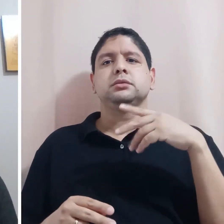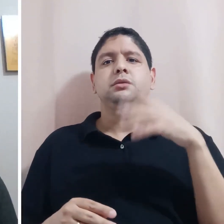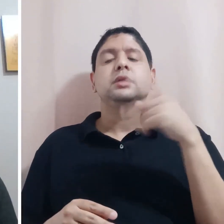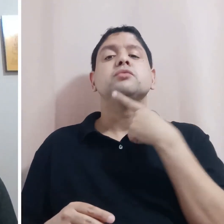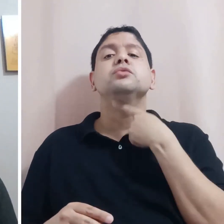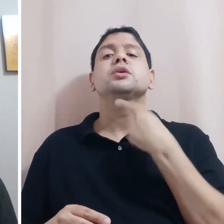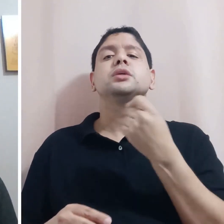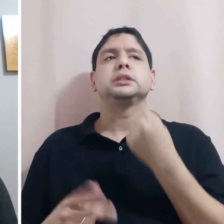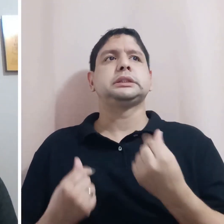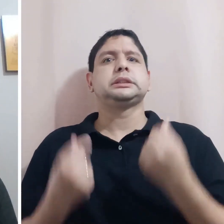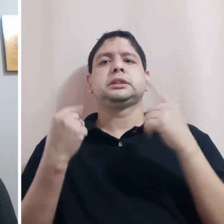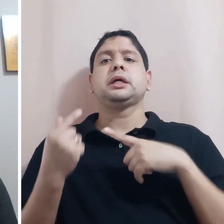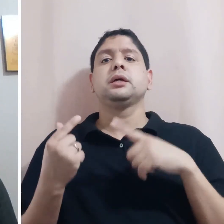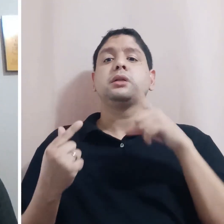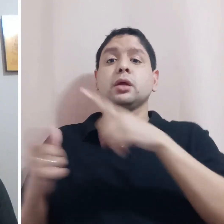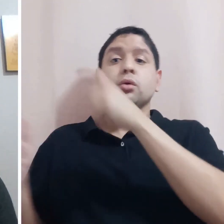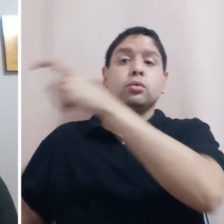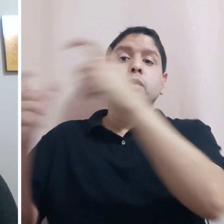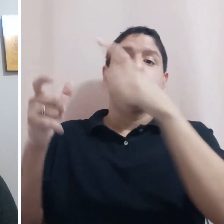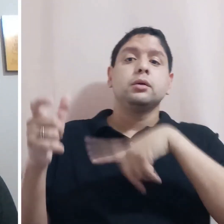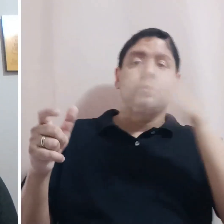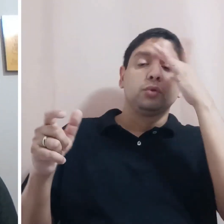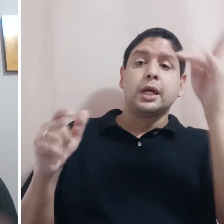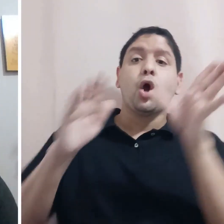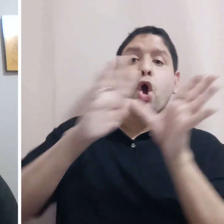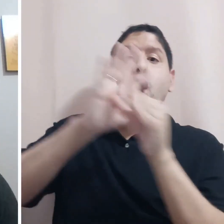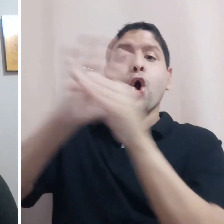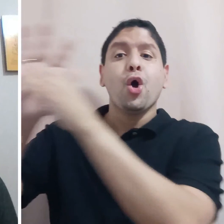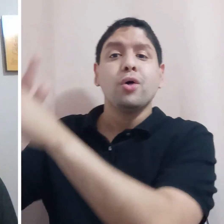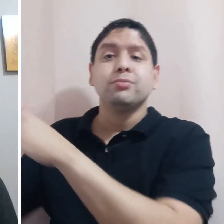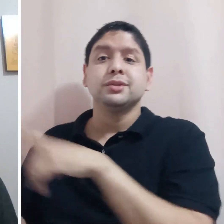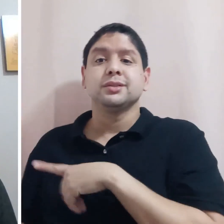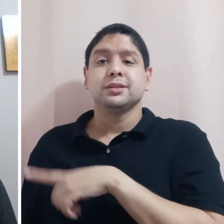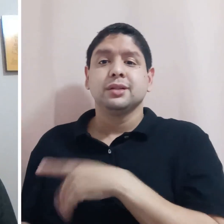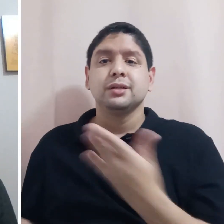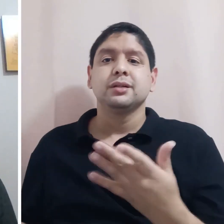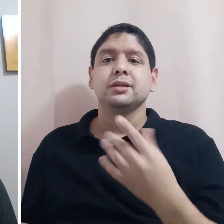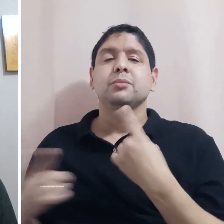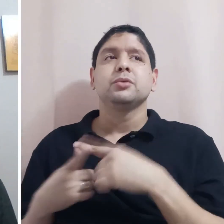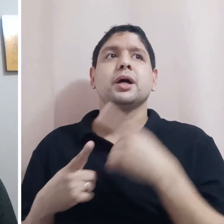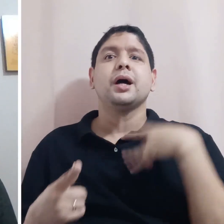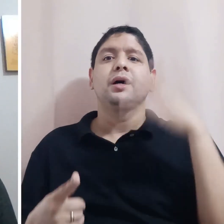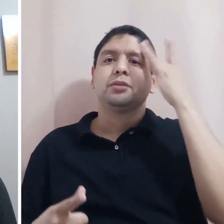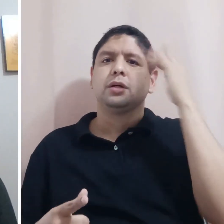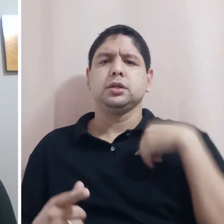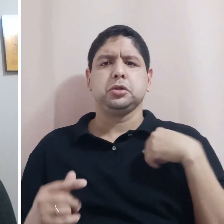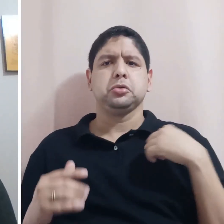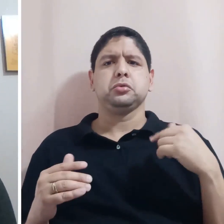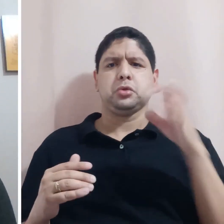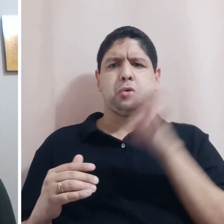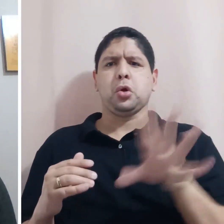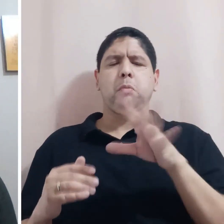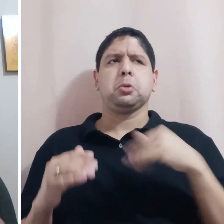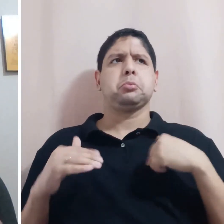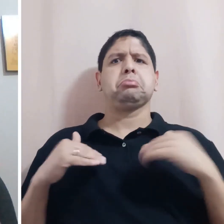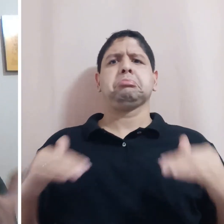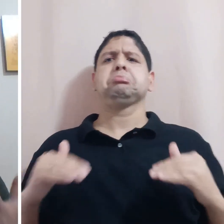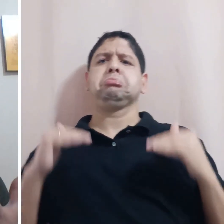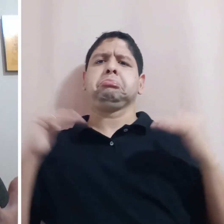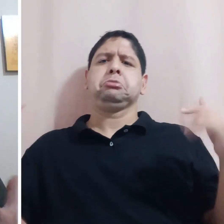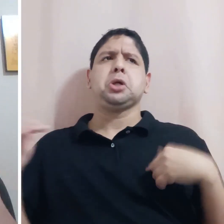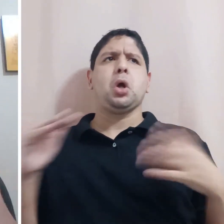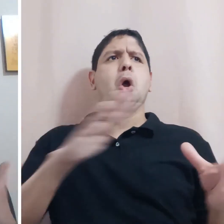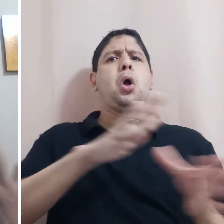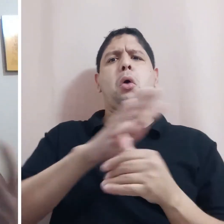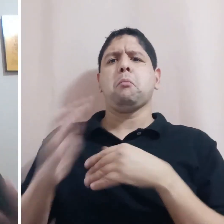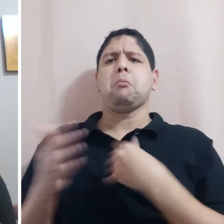né, por conta aí da sua sede de riqueza, eles acabaram roubando as riquezas desses povos com que eles encontraram, né, por conta da ideia